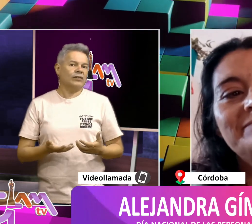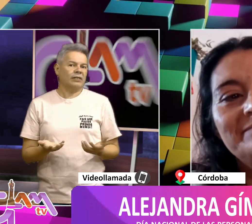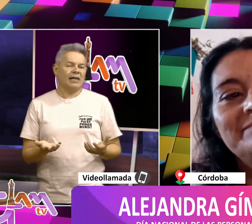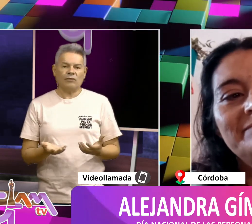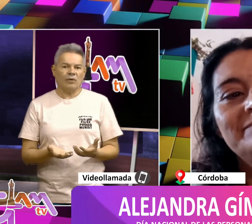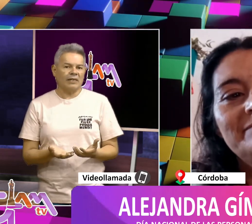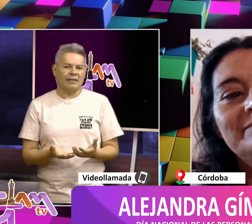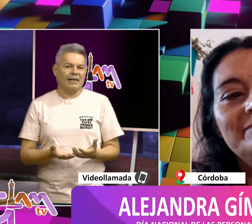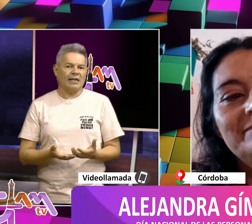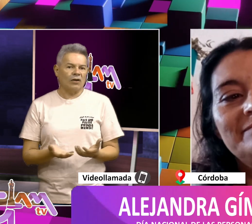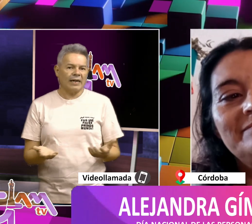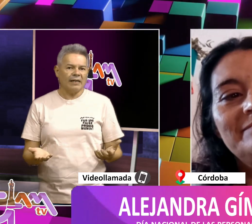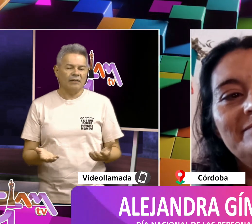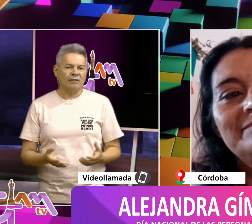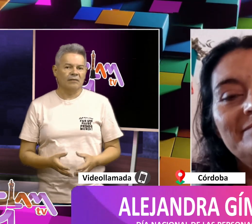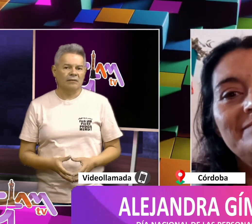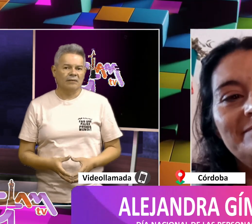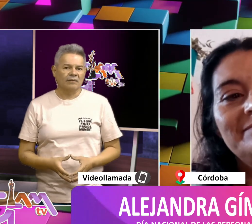que la obra social tuvo que dar el ok.